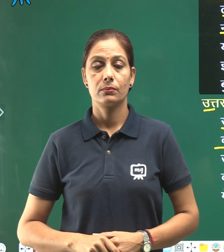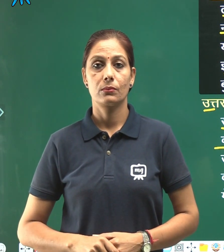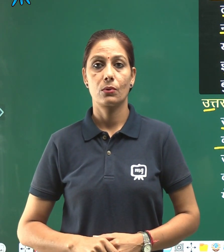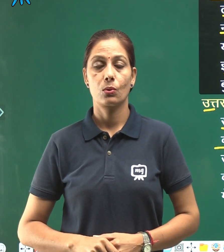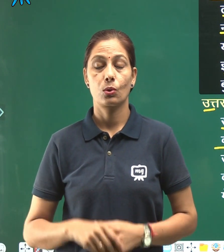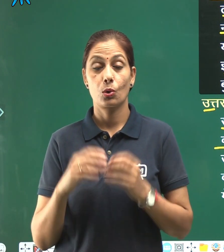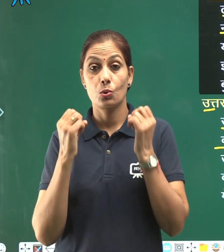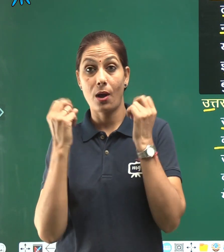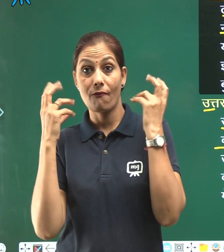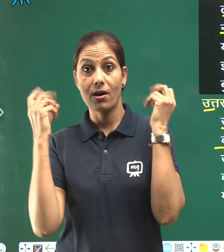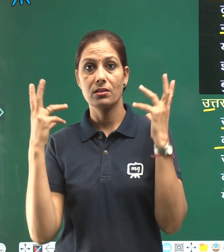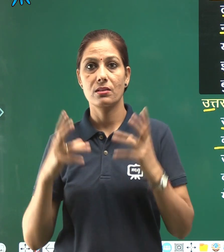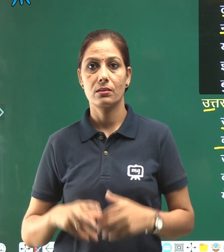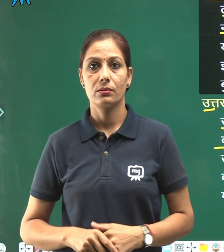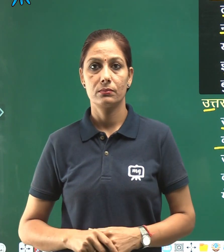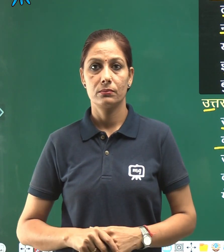उनके शोर शराबे